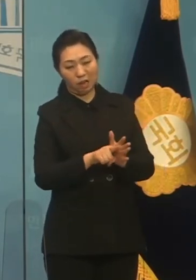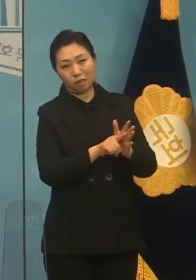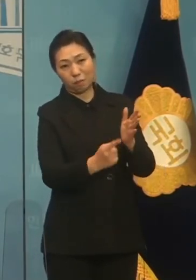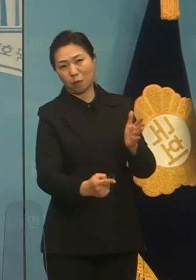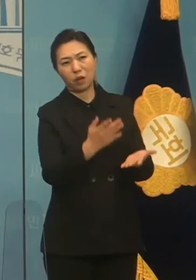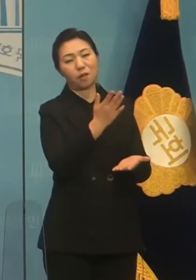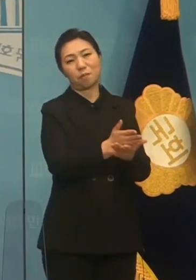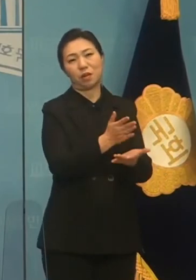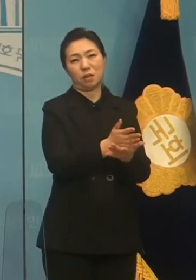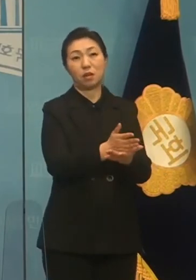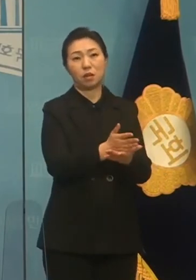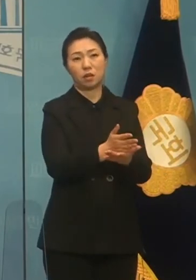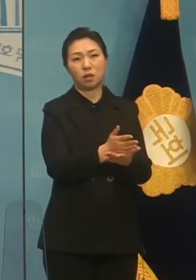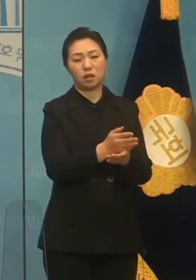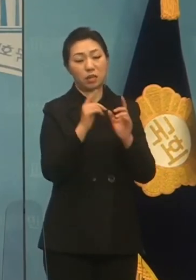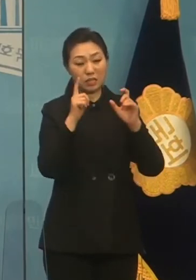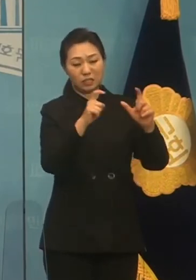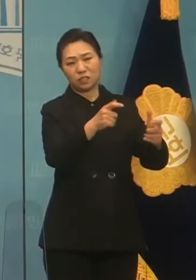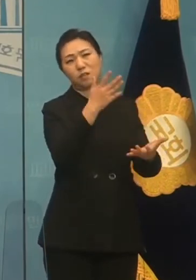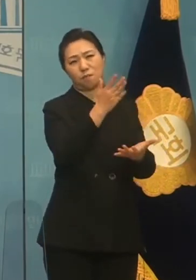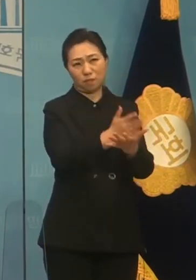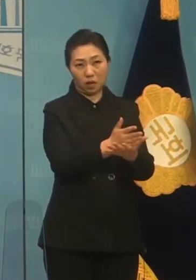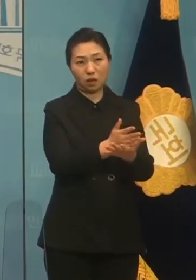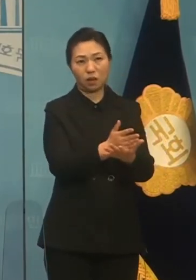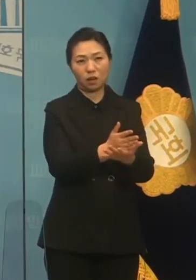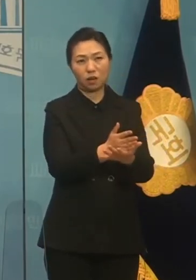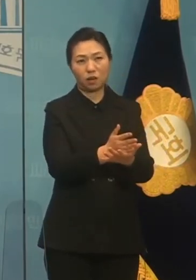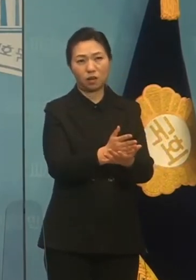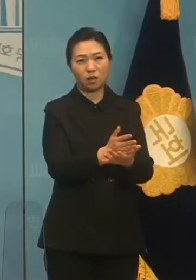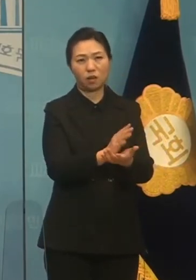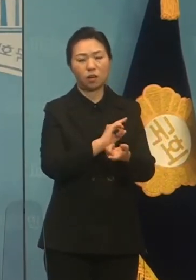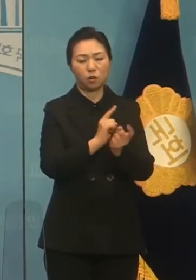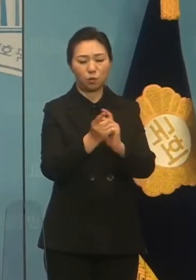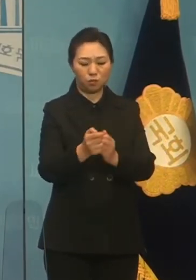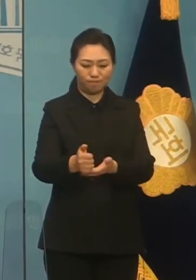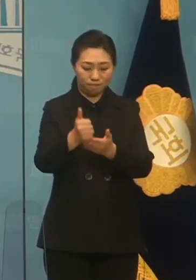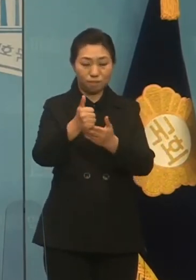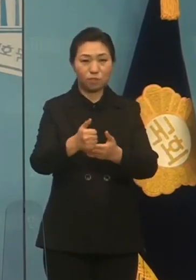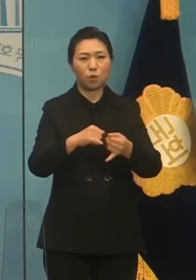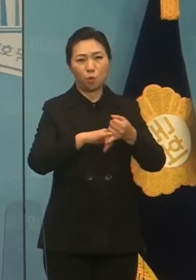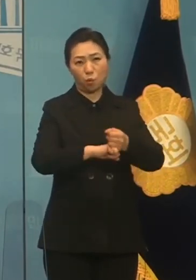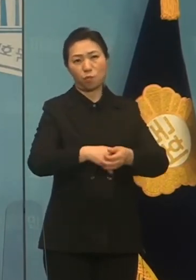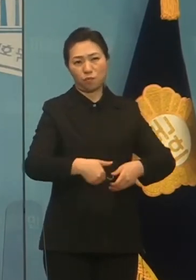경쟁력을 깎아내리는 그 짓을 중단해 주시기 바랍니다.